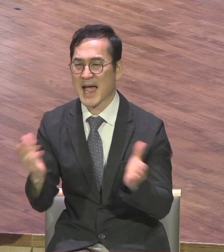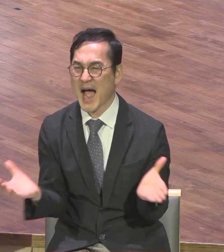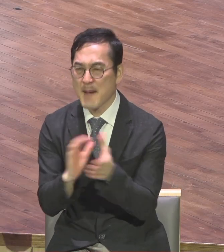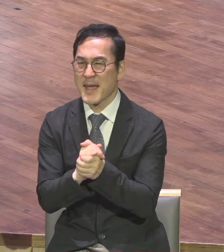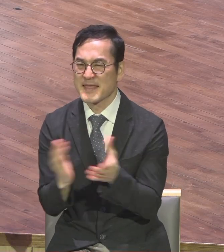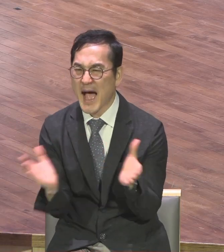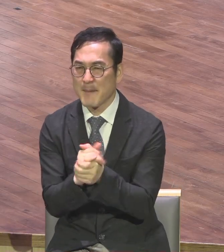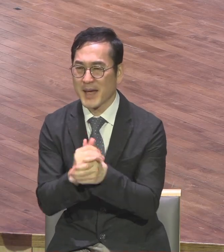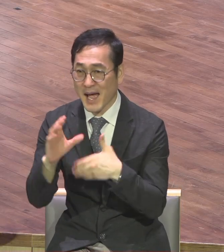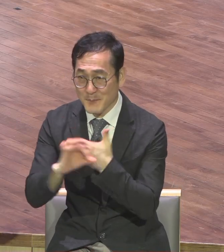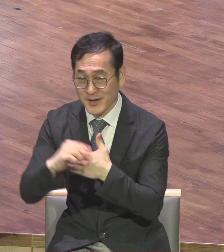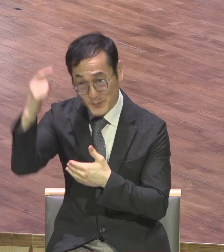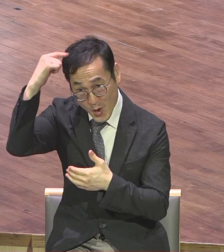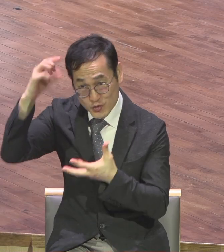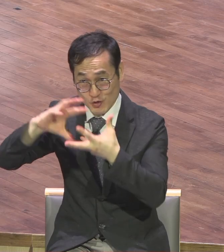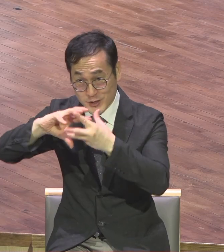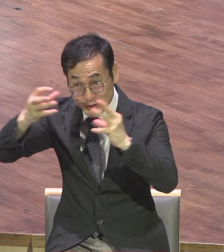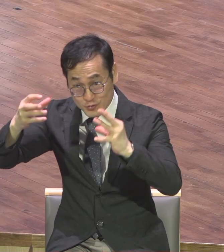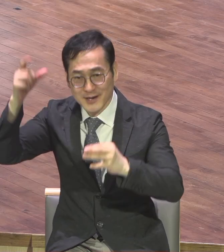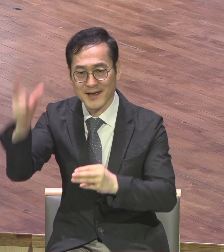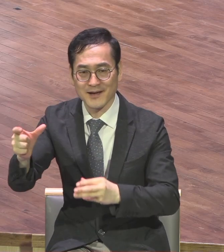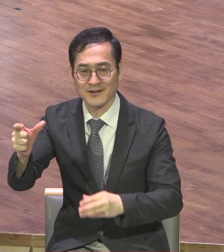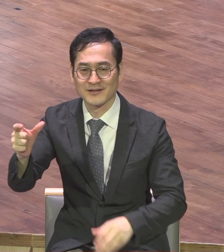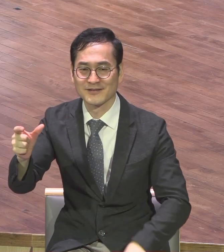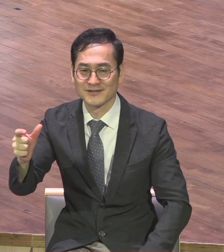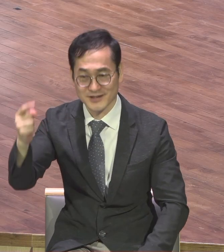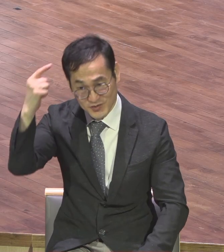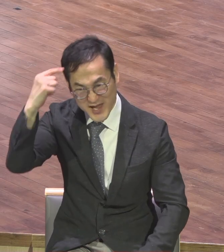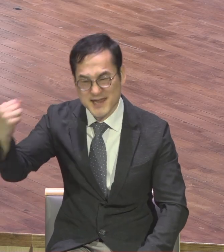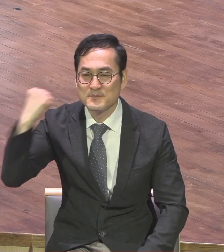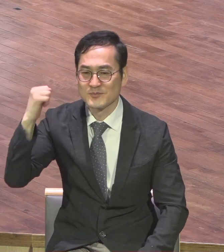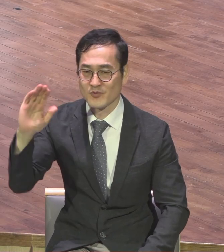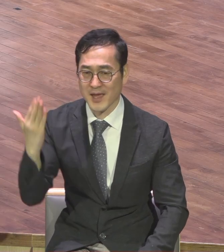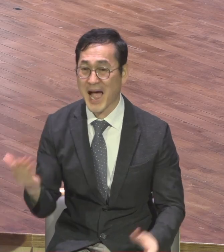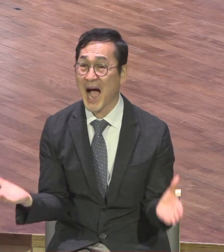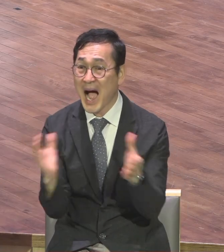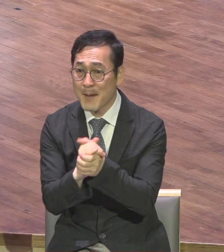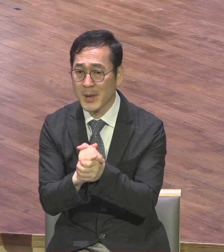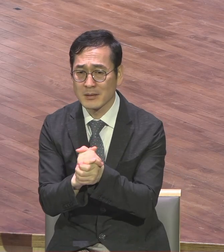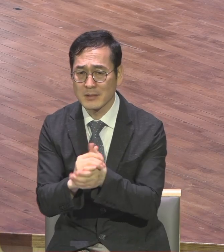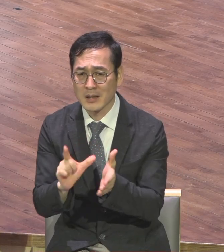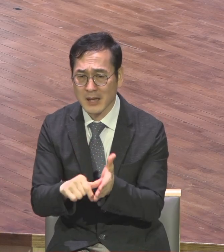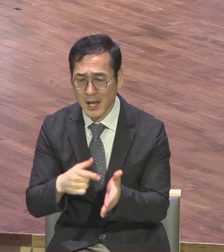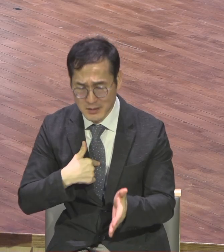뇌가 건강해진다니까. 아멘 하는 게 뭐 도이 됩니까? 시간 됩니까?